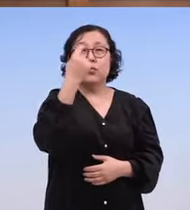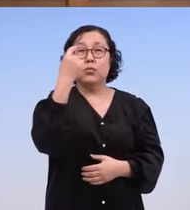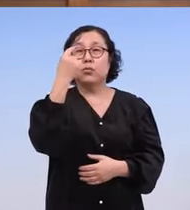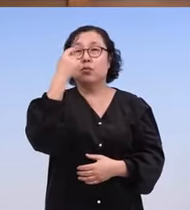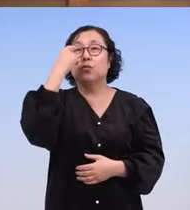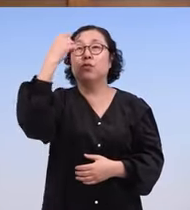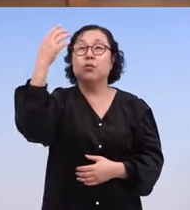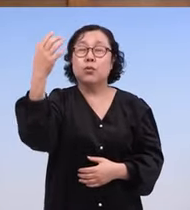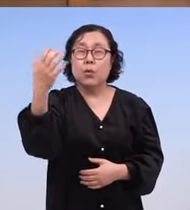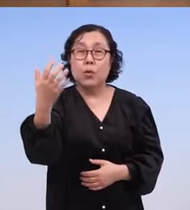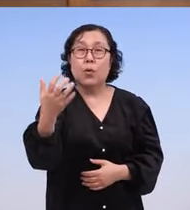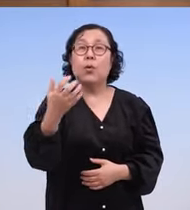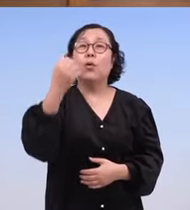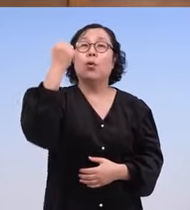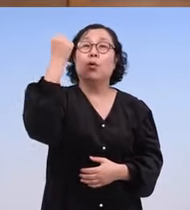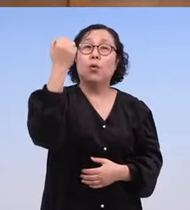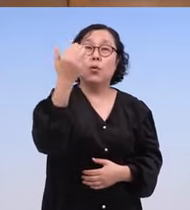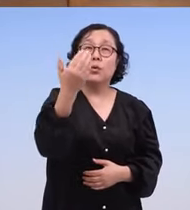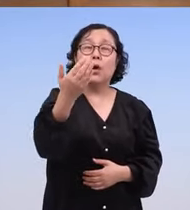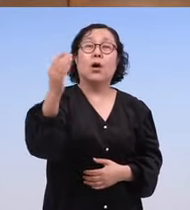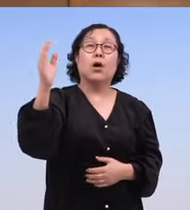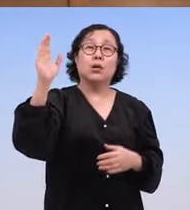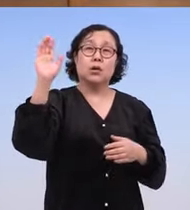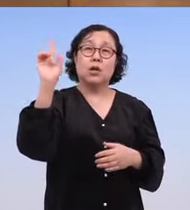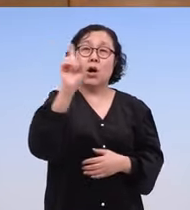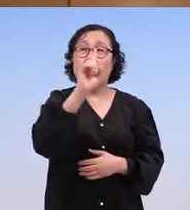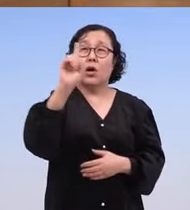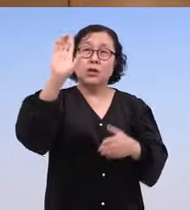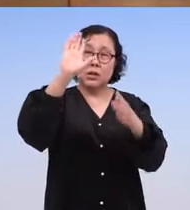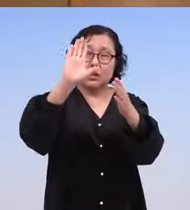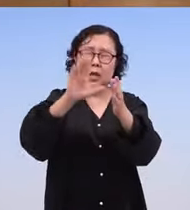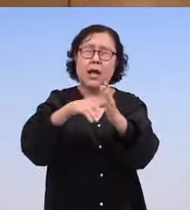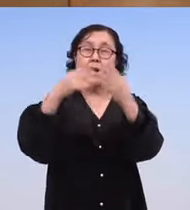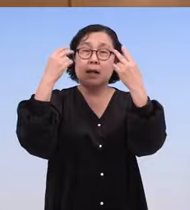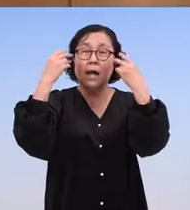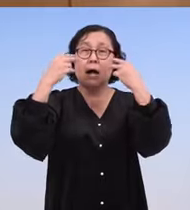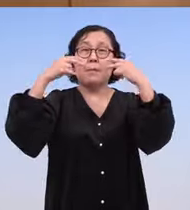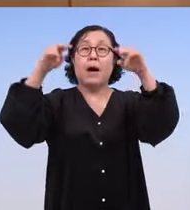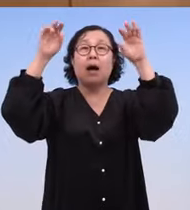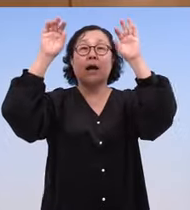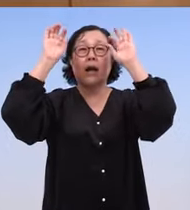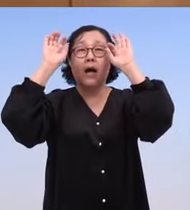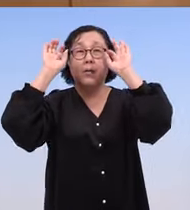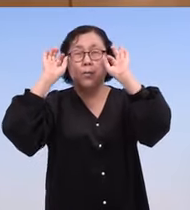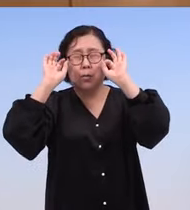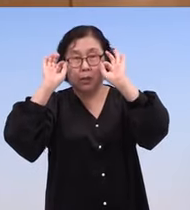내게 능력 주시는 그분, 너를 어느 때나 바라보시고